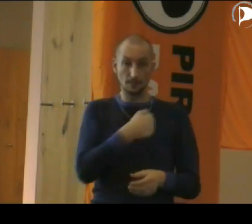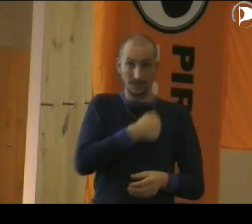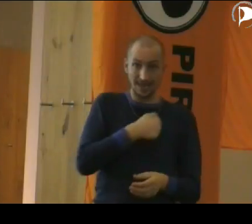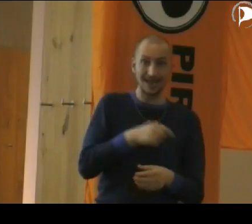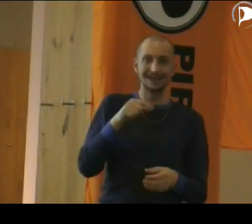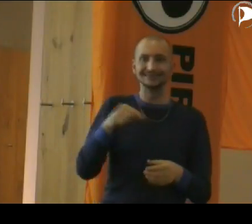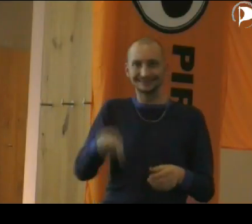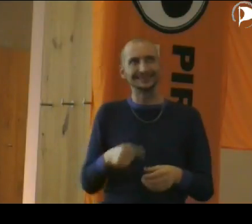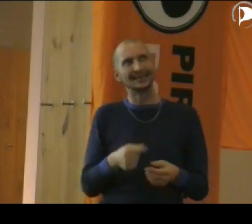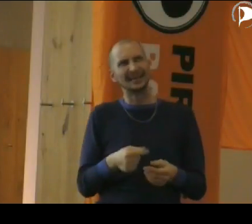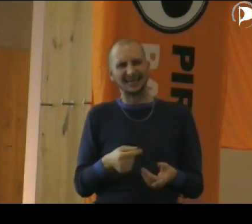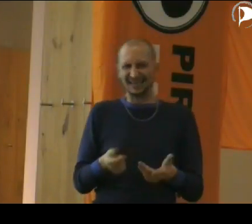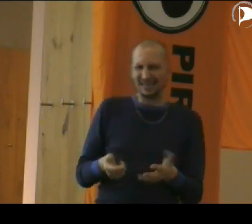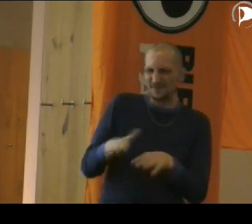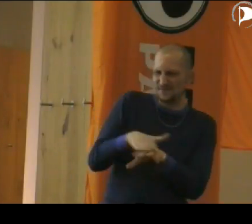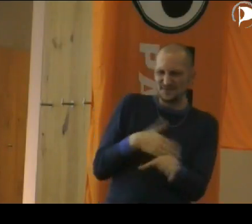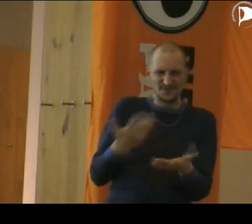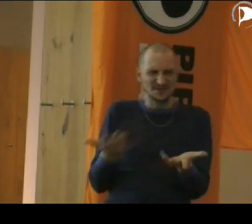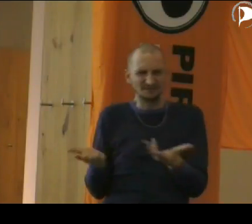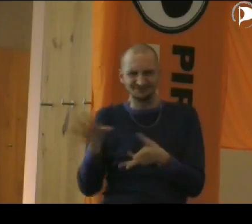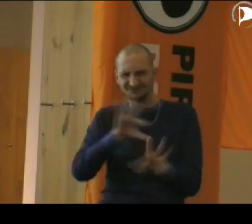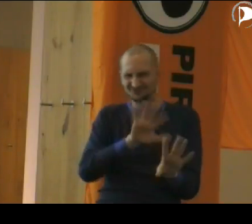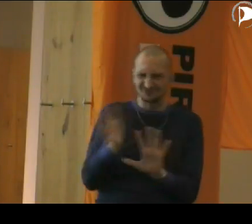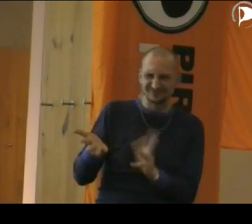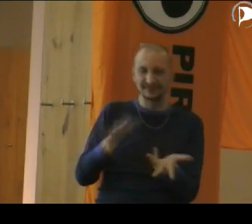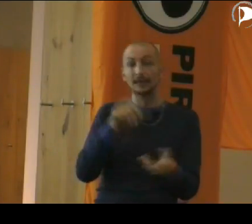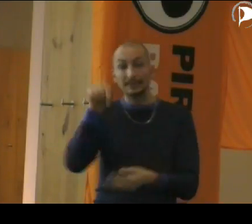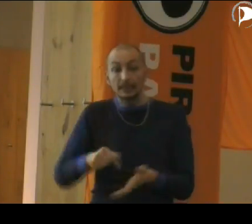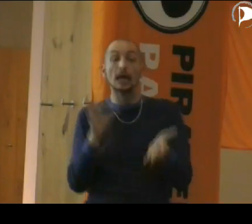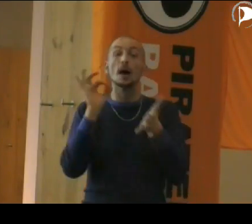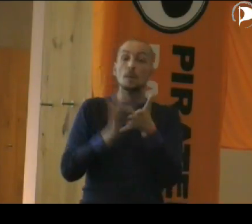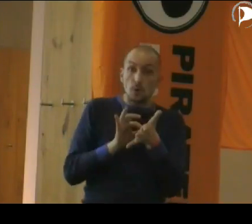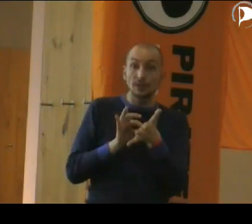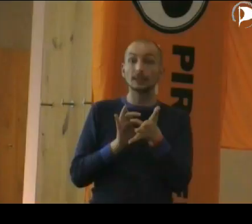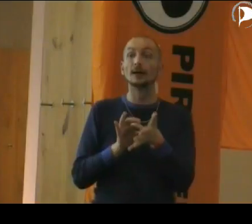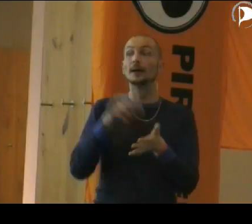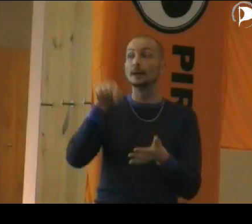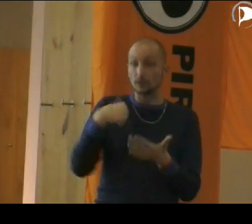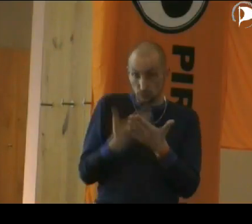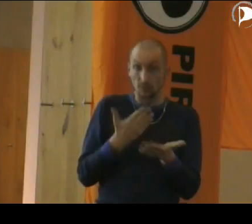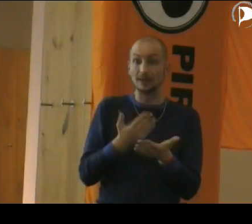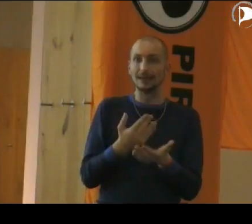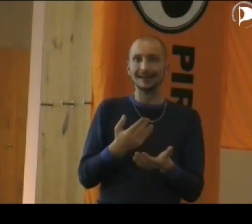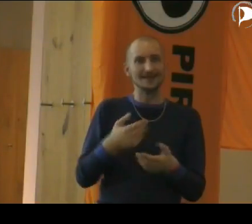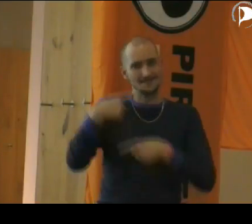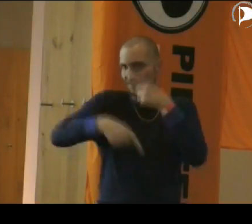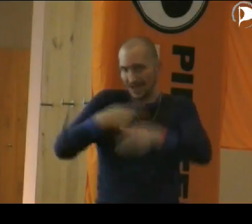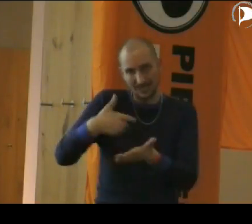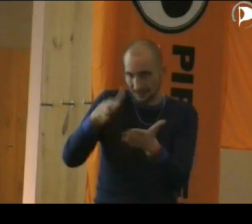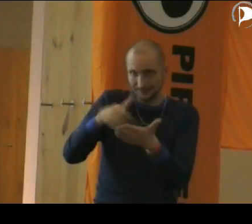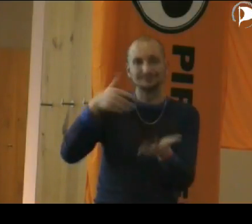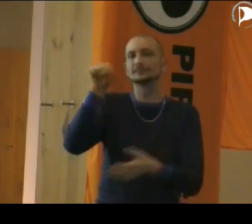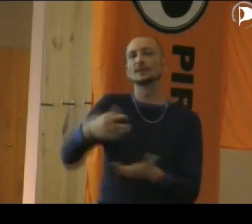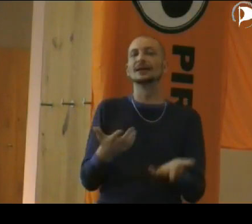aber dieser punkt wo ich gesagt habe so dreht sich weiter er hat sich geändert